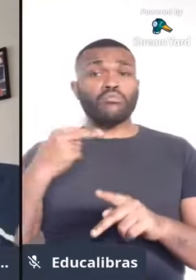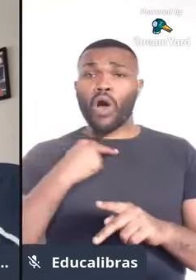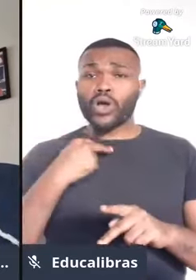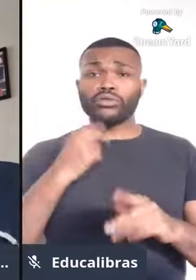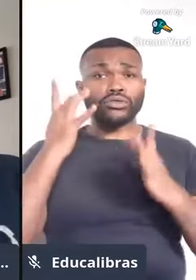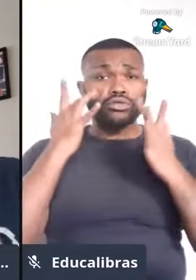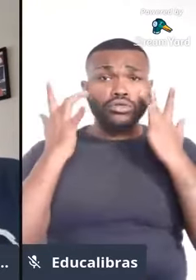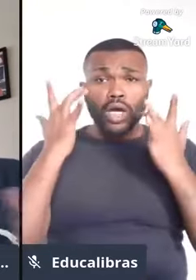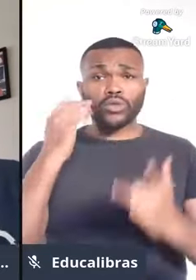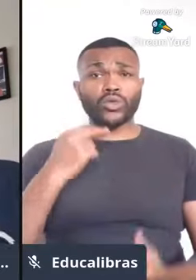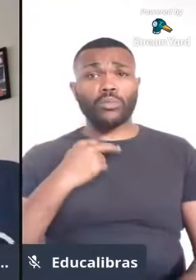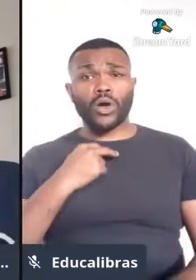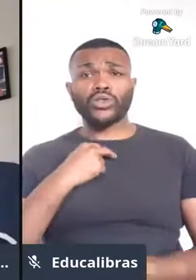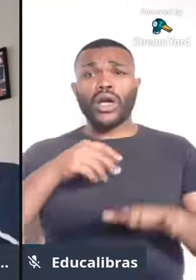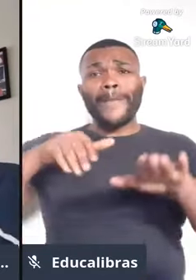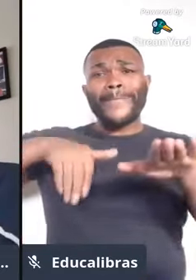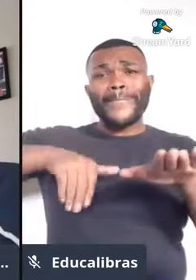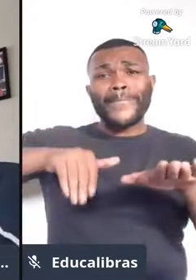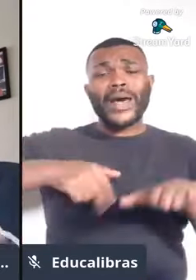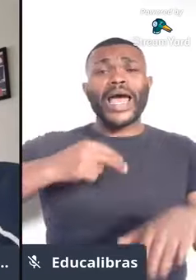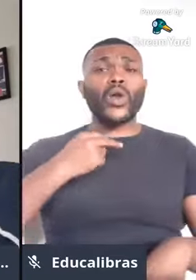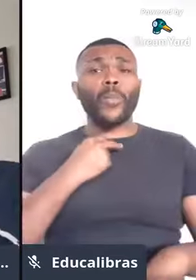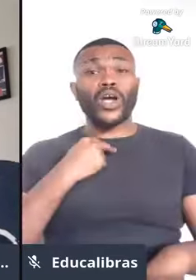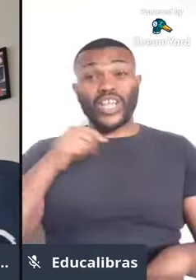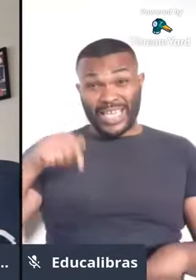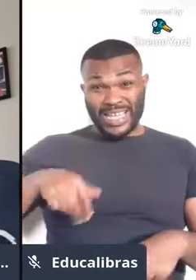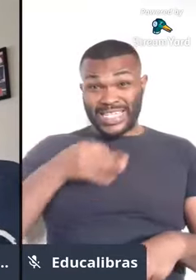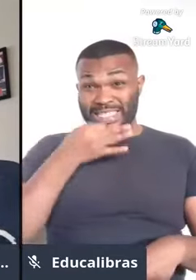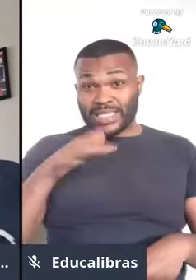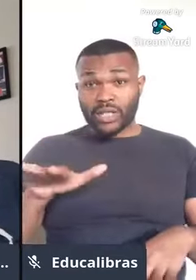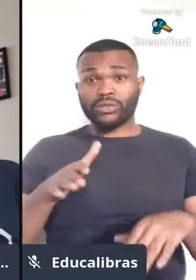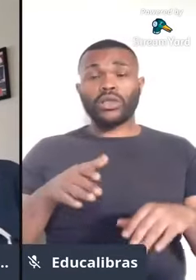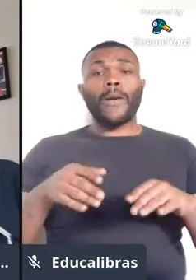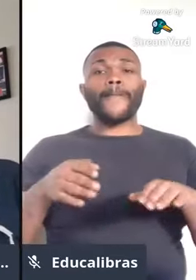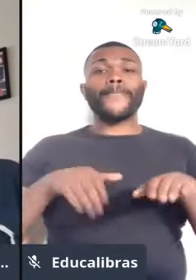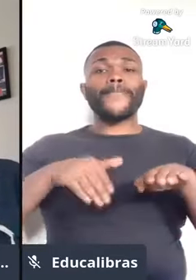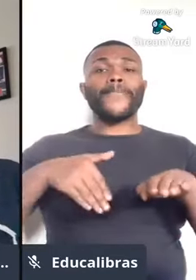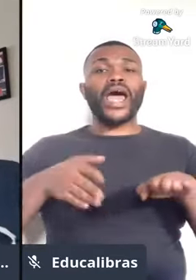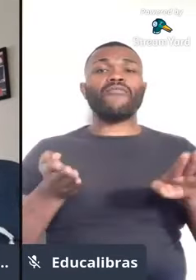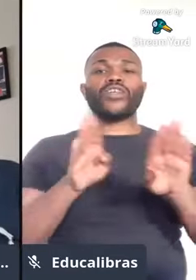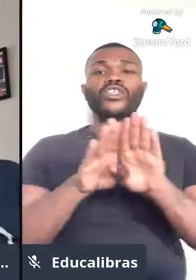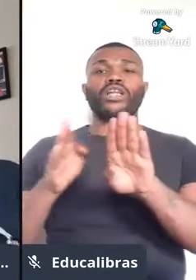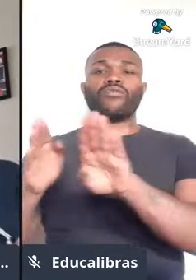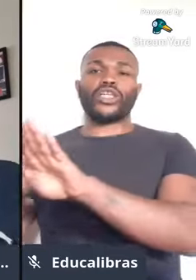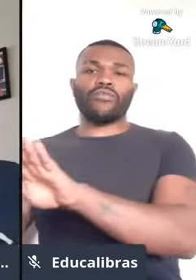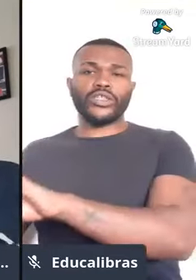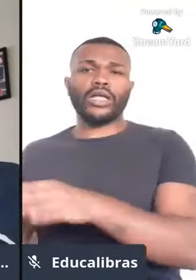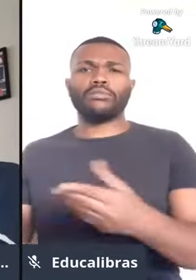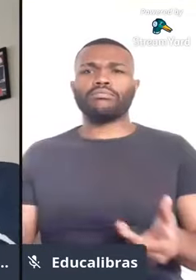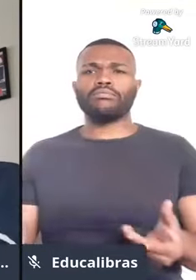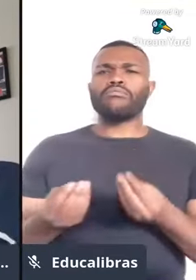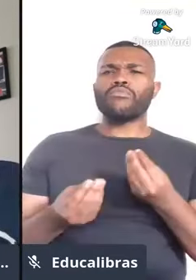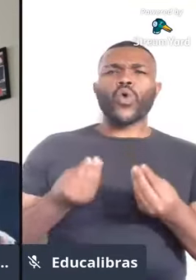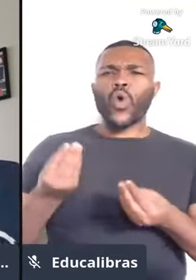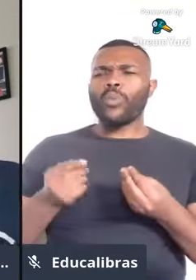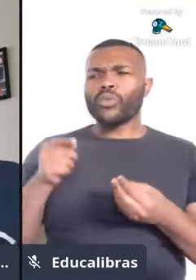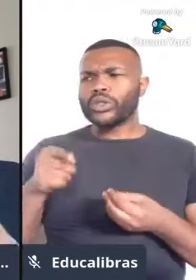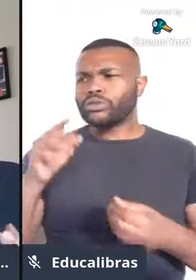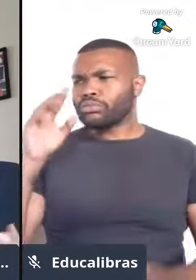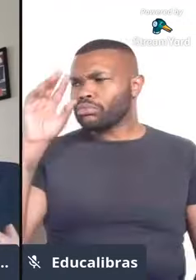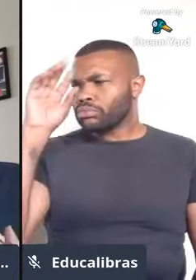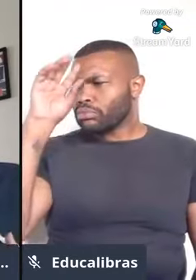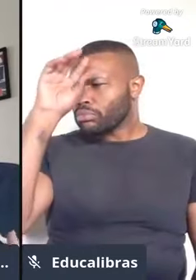para a praia. Aqui em Santos as praias estão fechadas. Você não pode ir para lugar nenhum. Então, assim, de que maneira isso te ensina